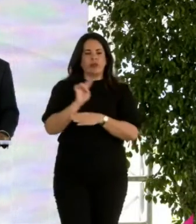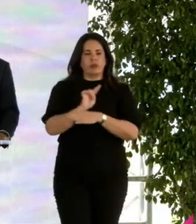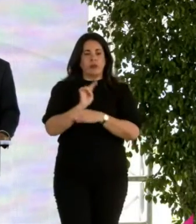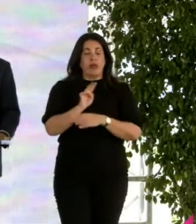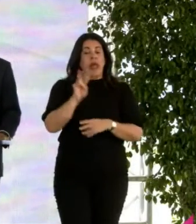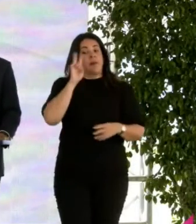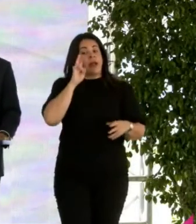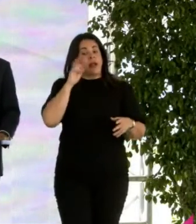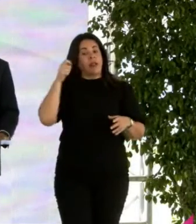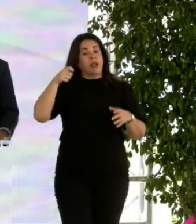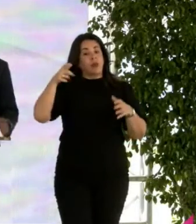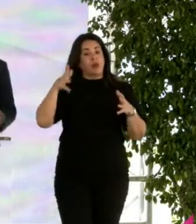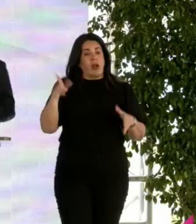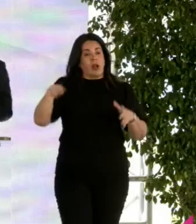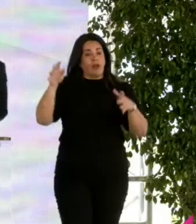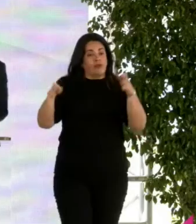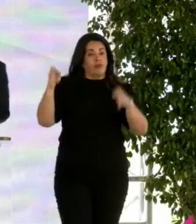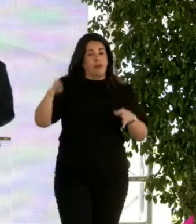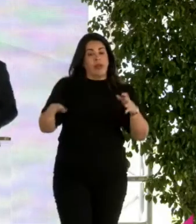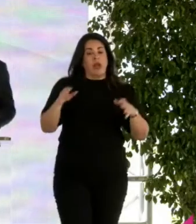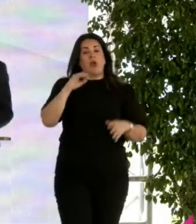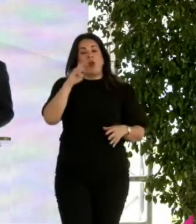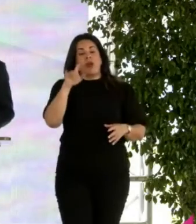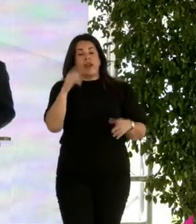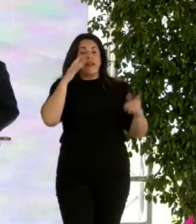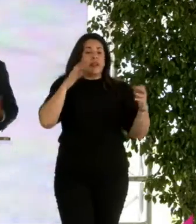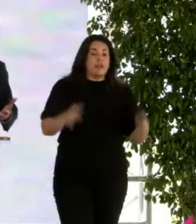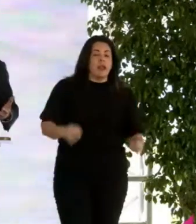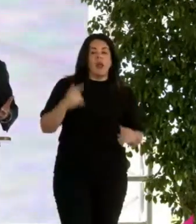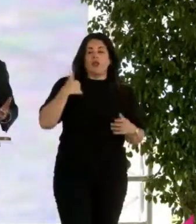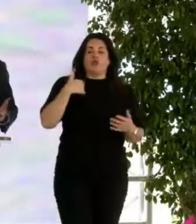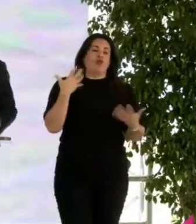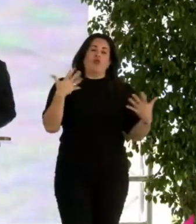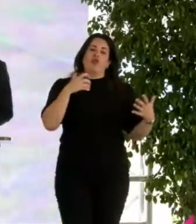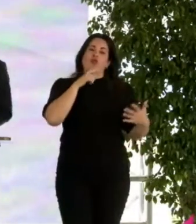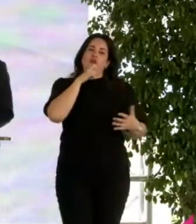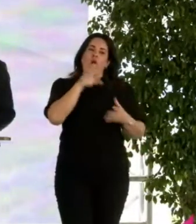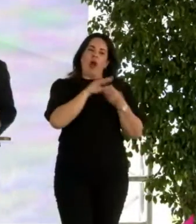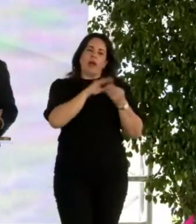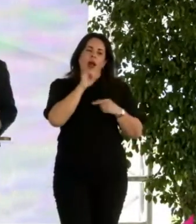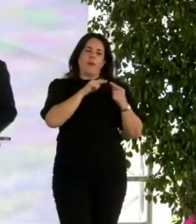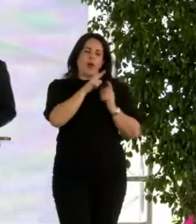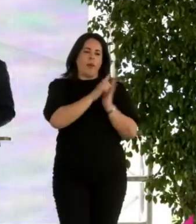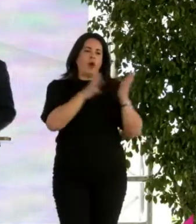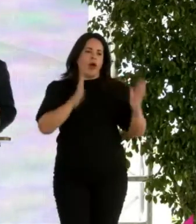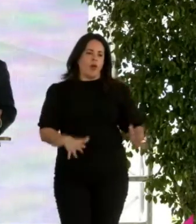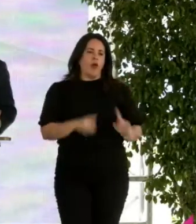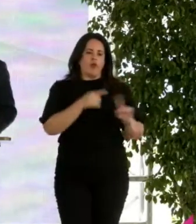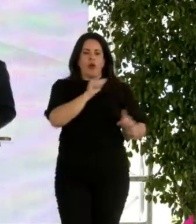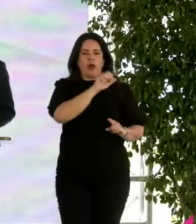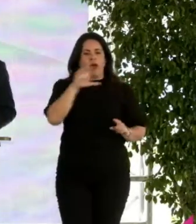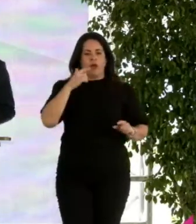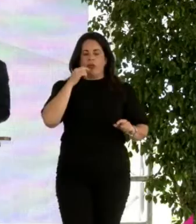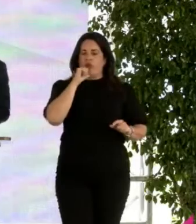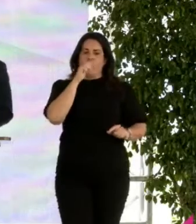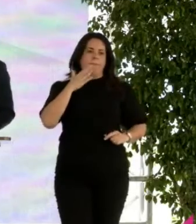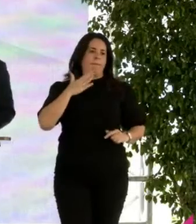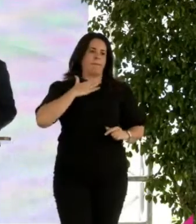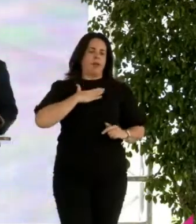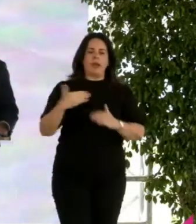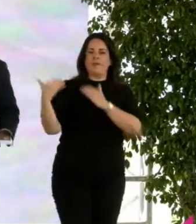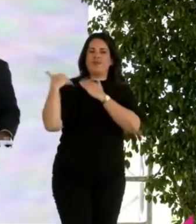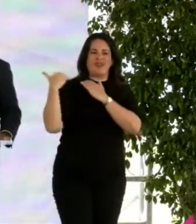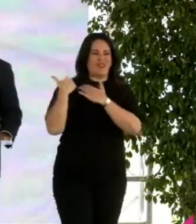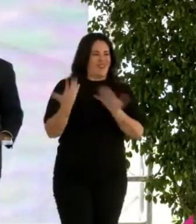que el juez Cuevas decide, las partes están allí. Yo no debo hablar como abogado de la Autoridad de Energía Eléctrica porque eso no me corresponde hacerlo. Para